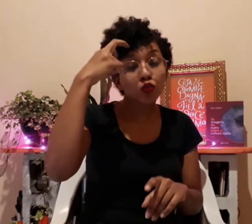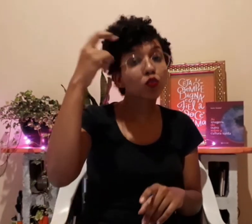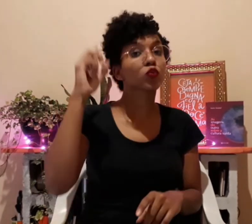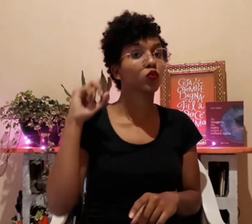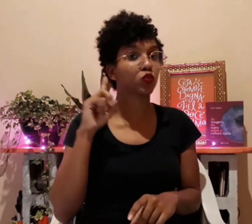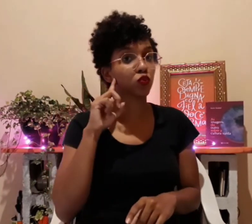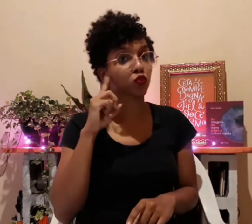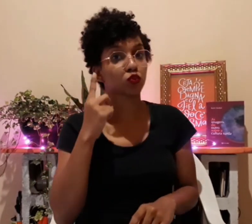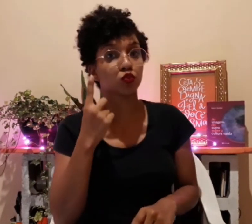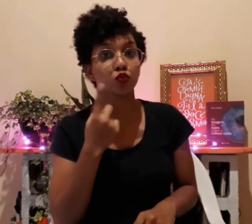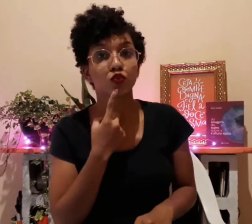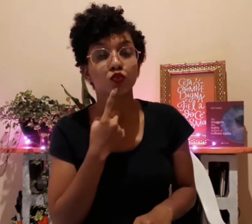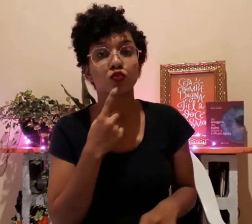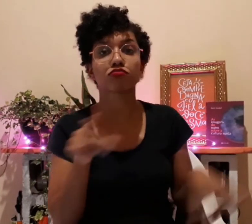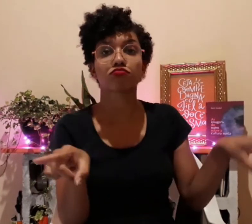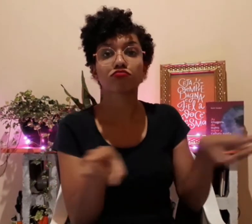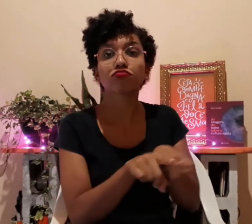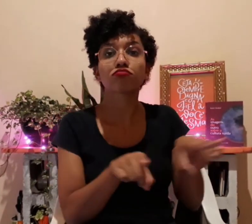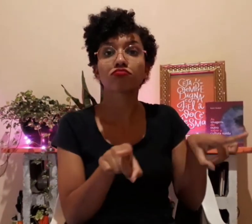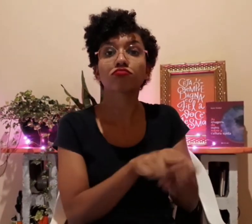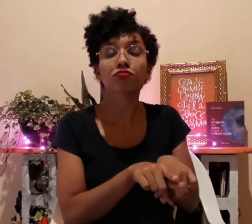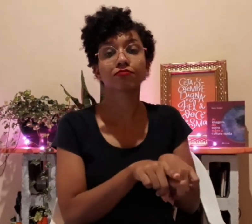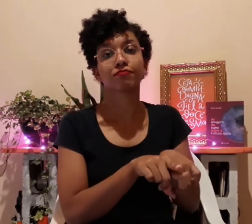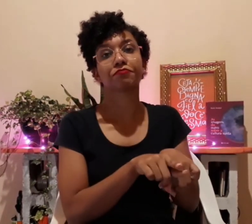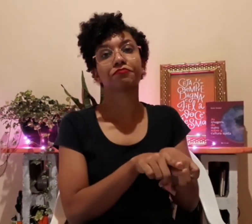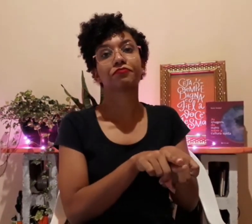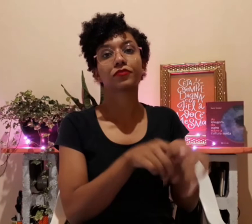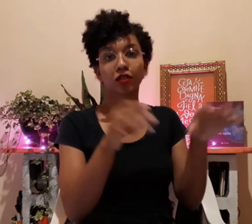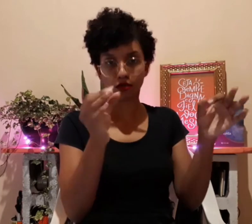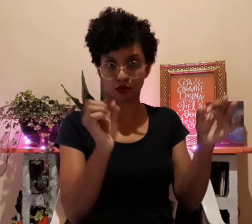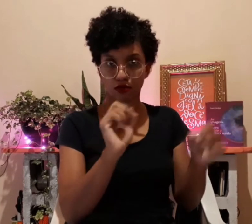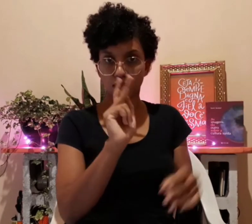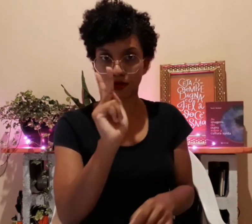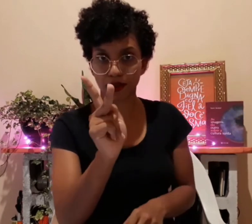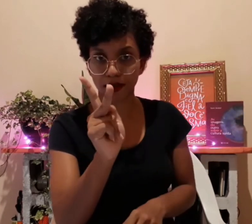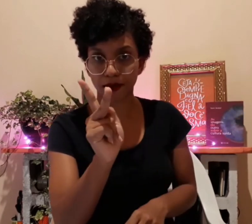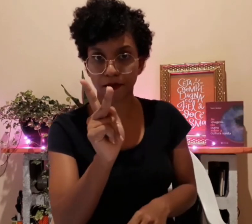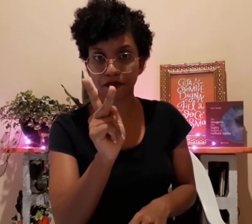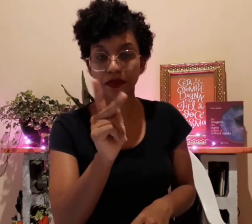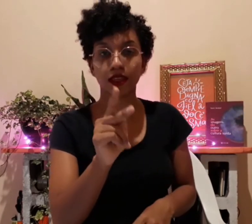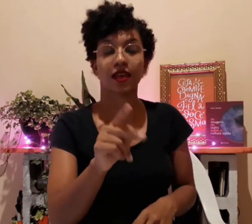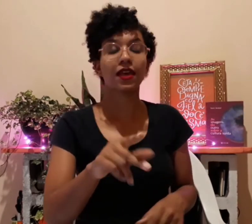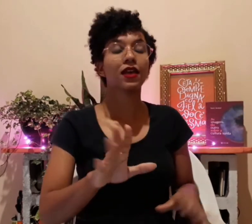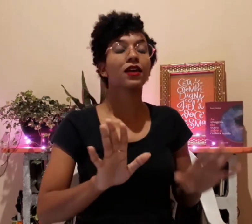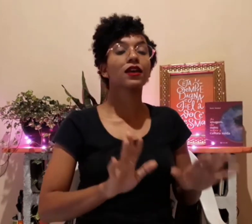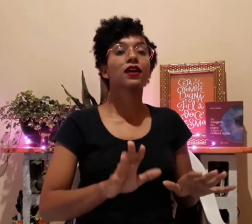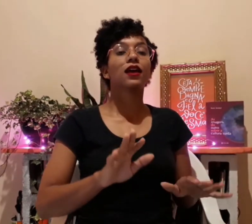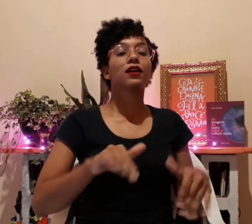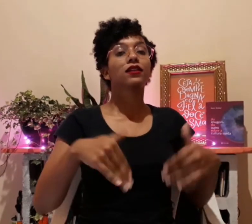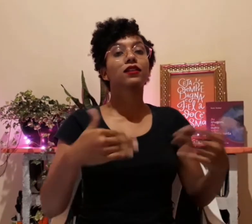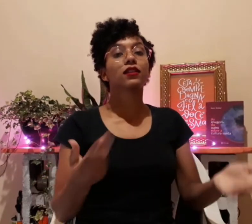A comunidade surda tem a sua própria cultura. Ok? Certo? Muito bem.